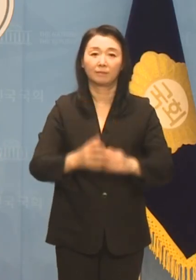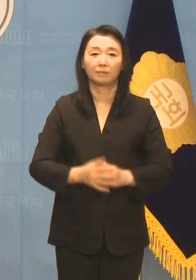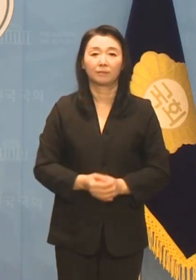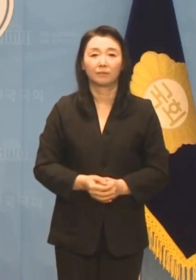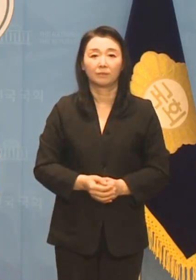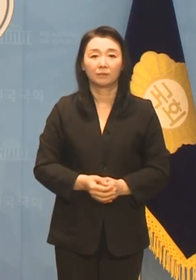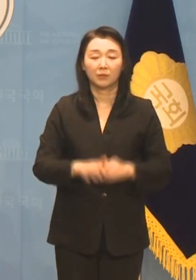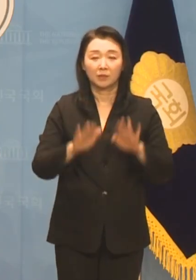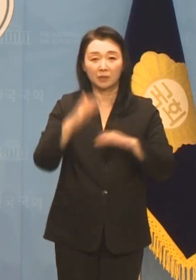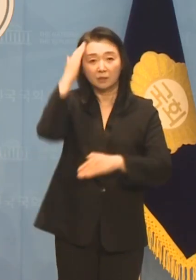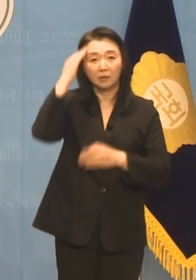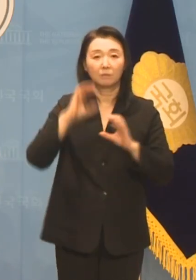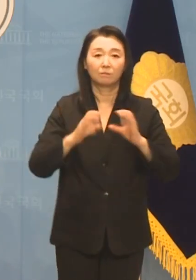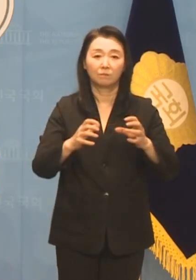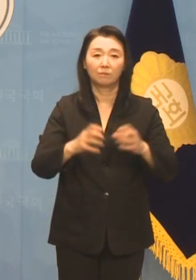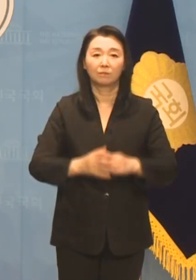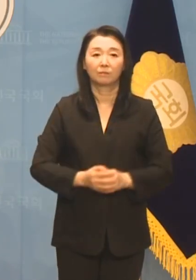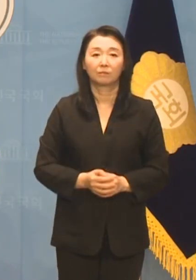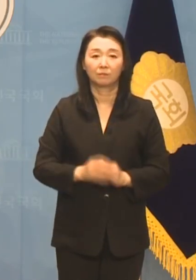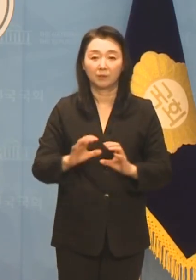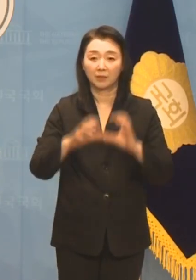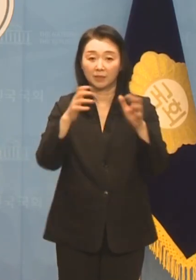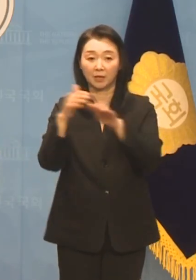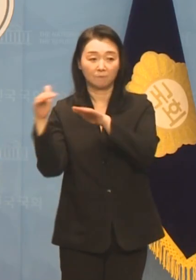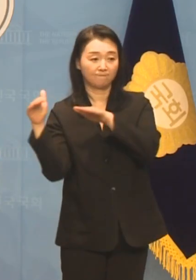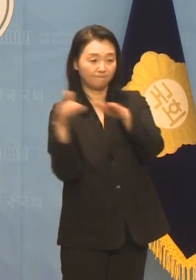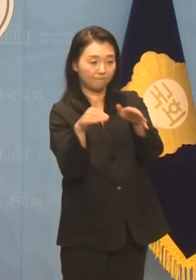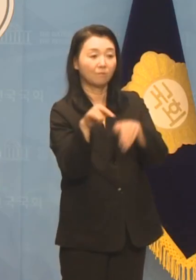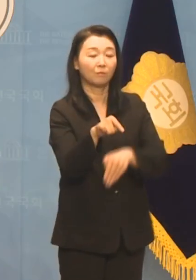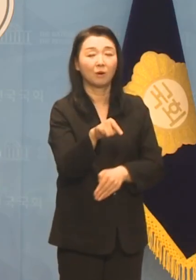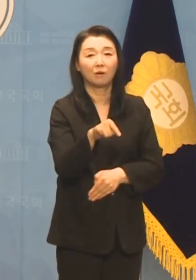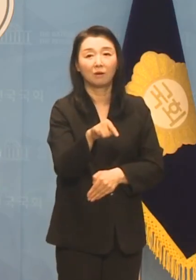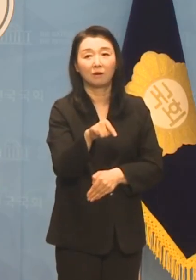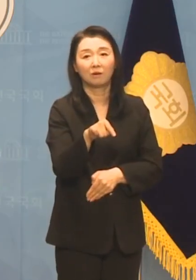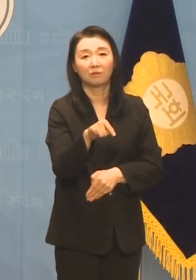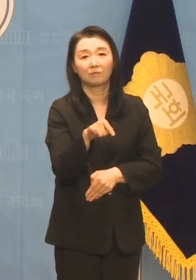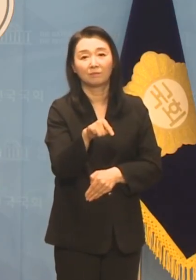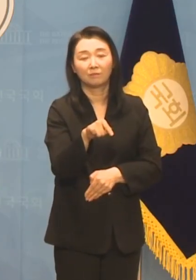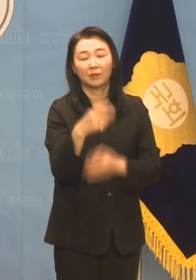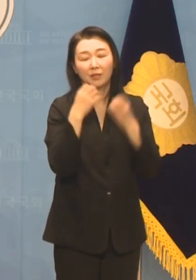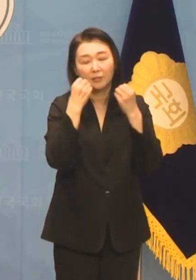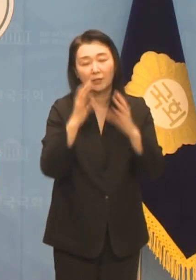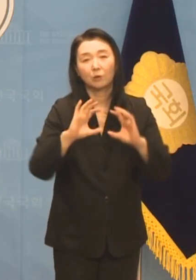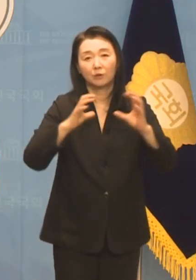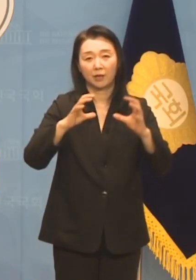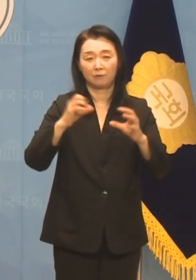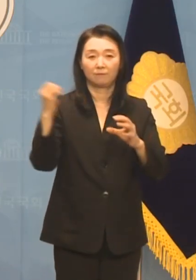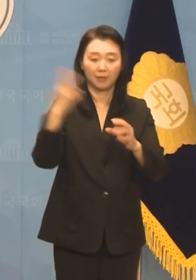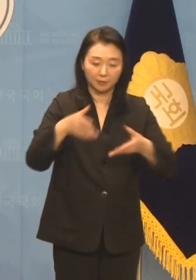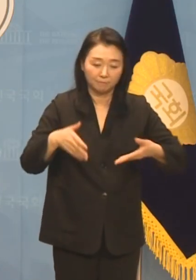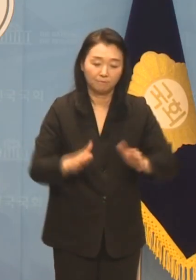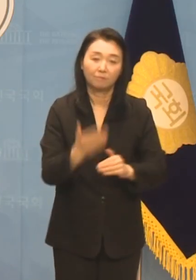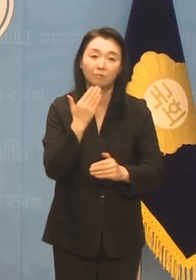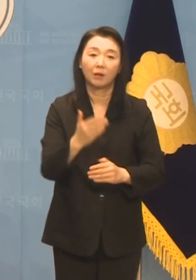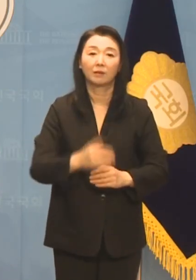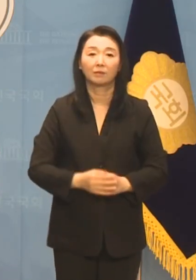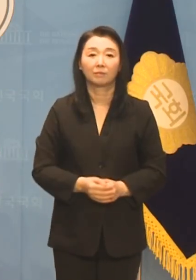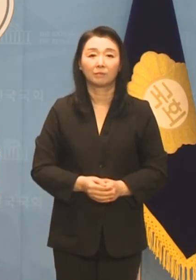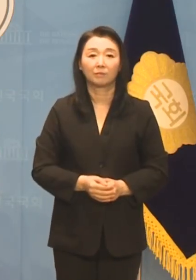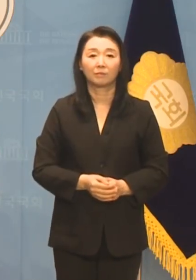이제 대한민국은 세계가 주목하는 퍼스트 무버로 거듭날 것입니다.